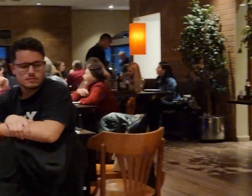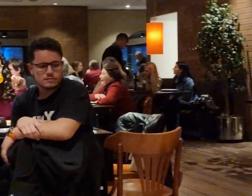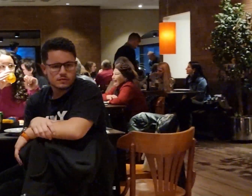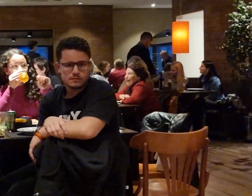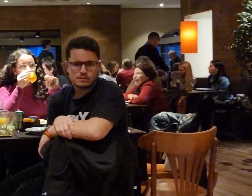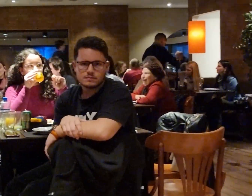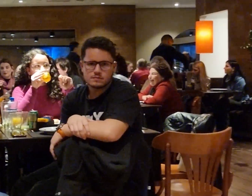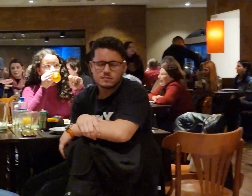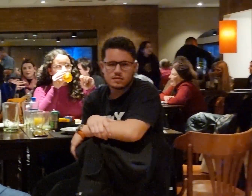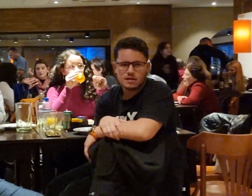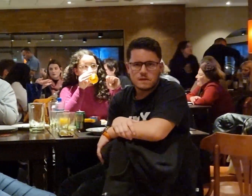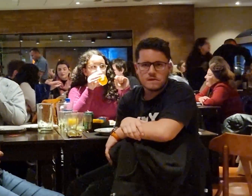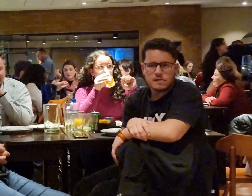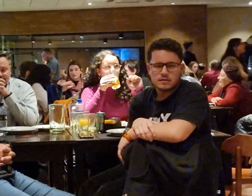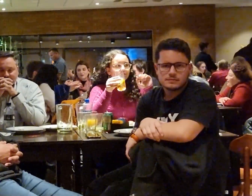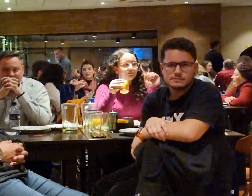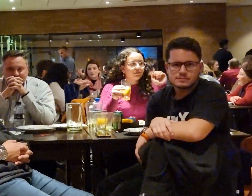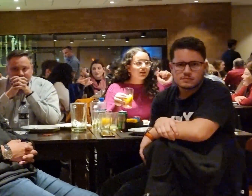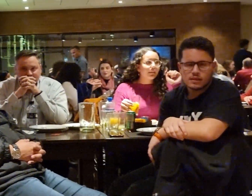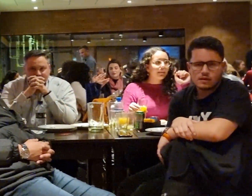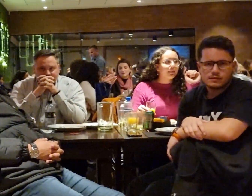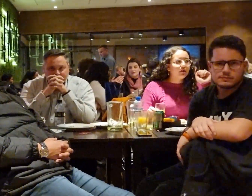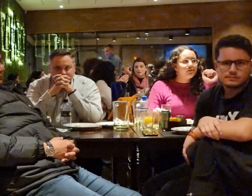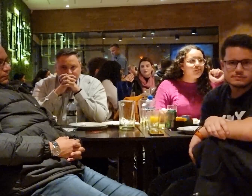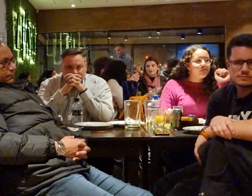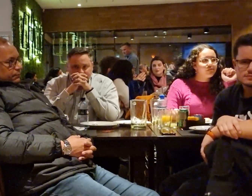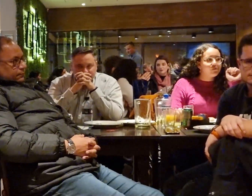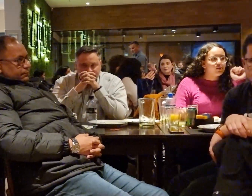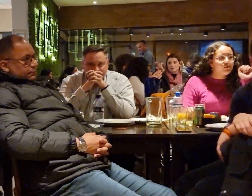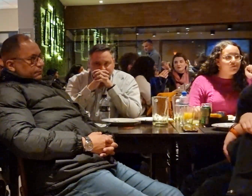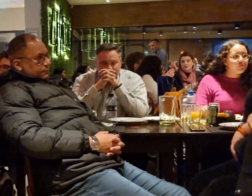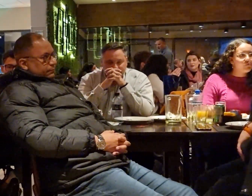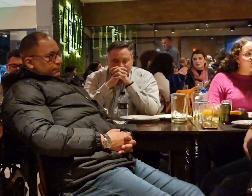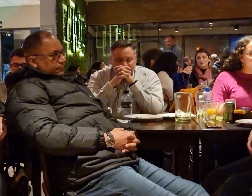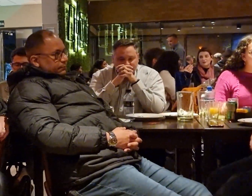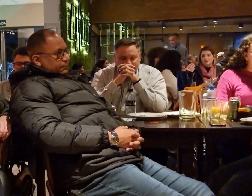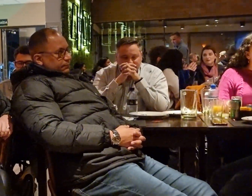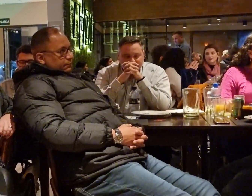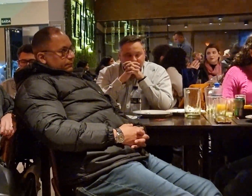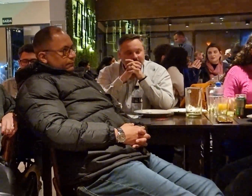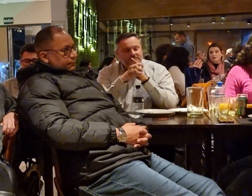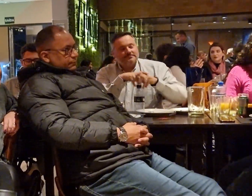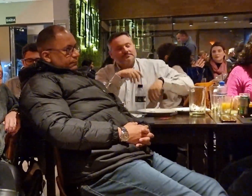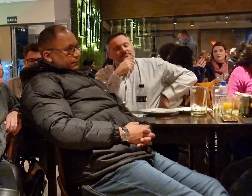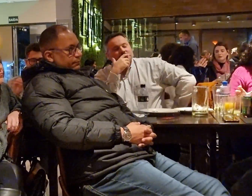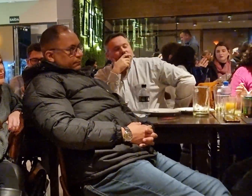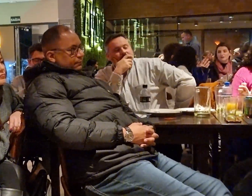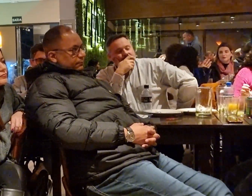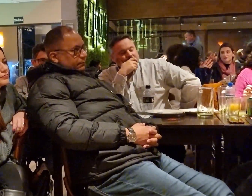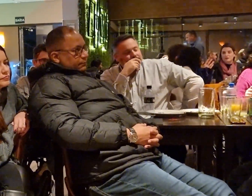Eu conheço surdo, não conhece Jesus, a maior parte não conhece Jesus, não conhece Jesus.